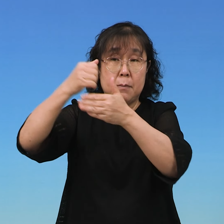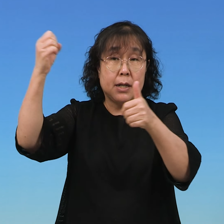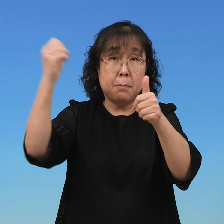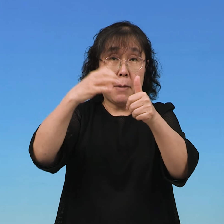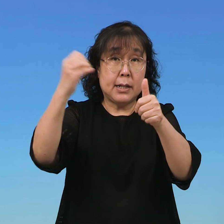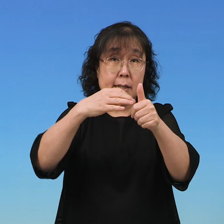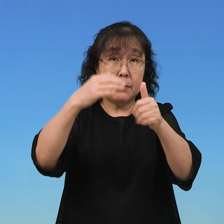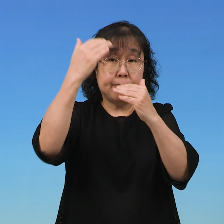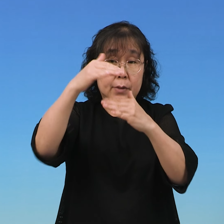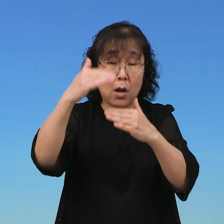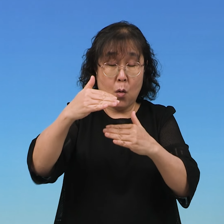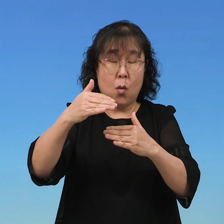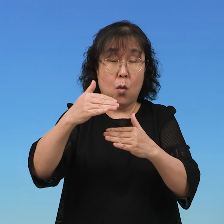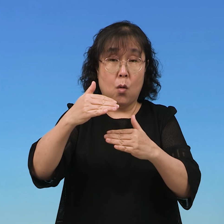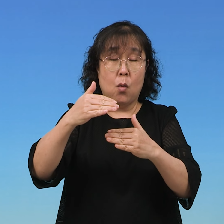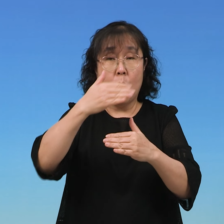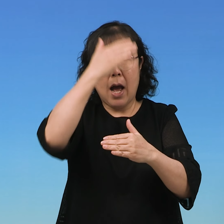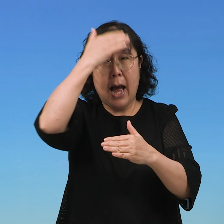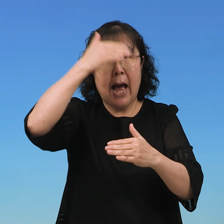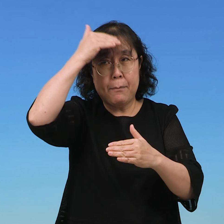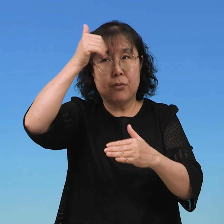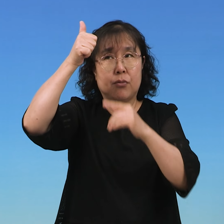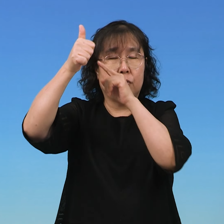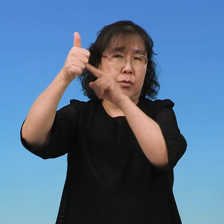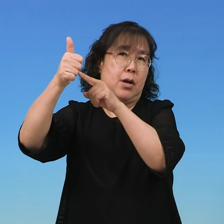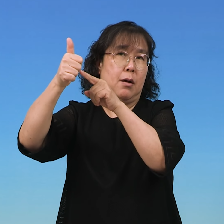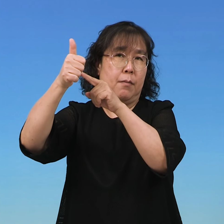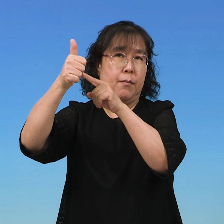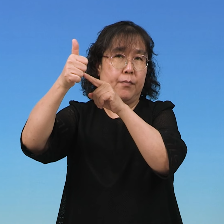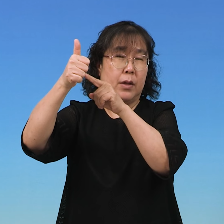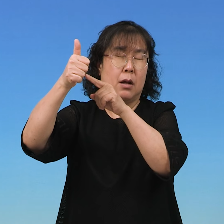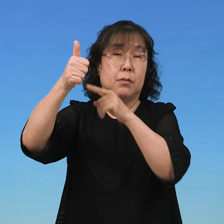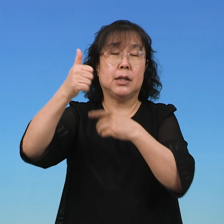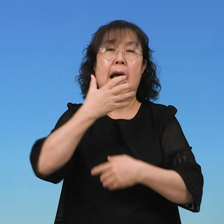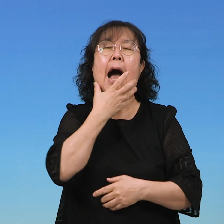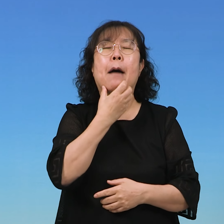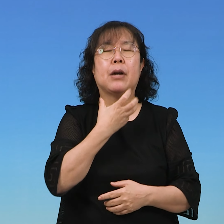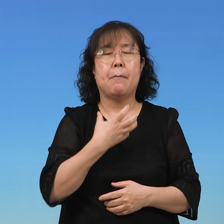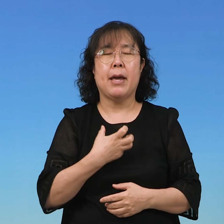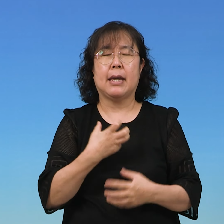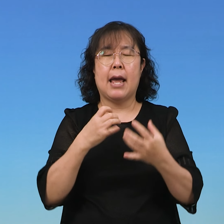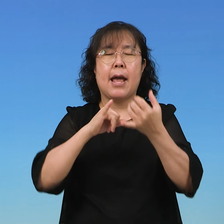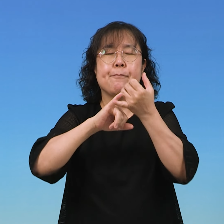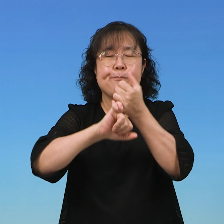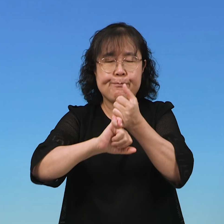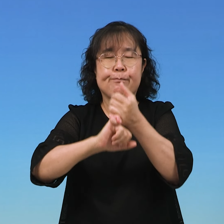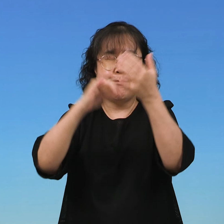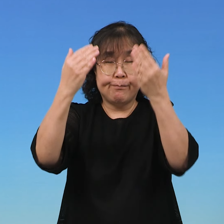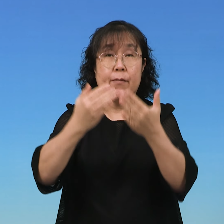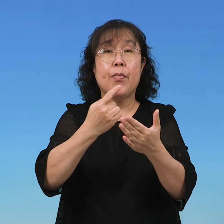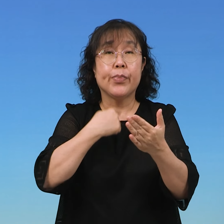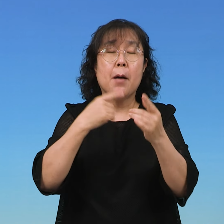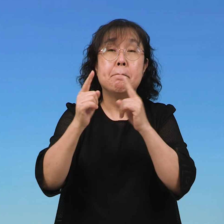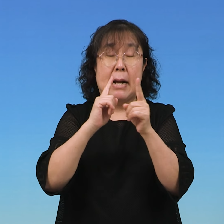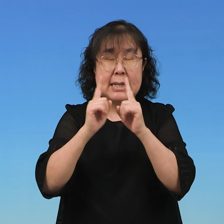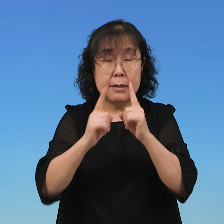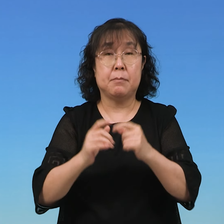이 말씀은요, 하나님께서 할아버지 아브라함에게 수없이 주셨던 말씀 아닙니까?